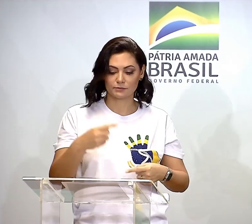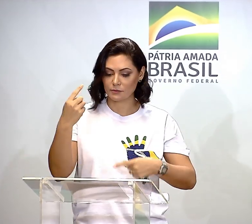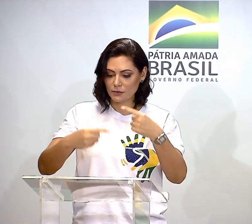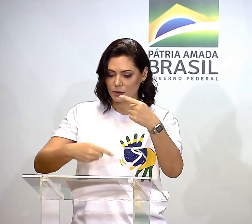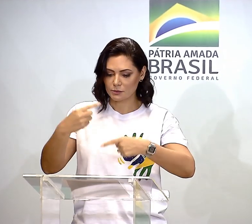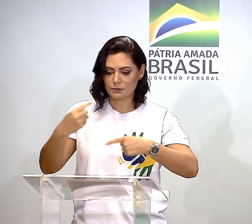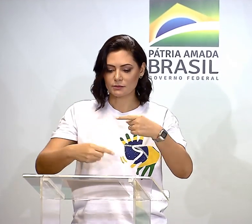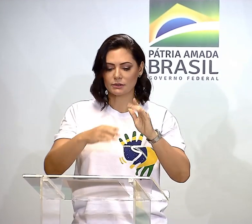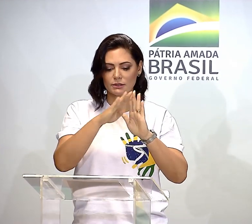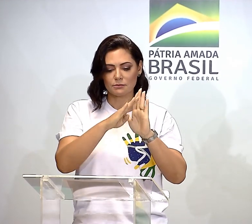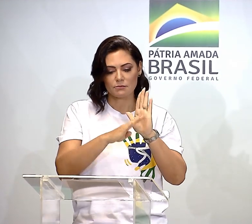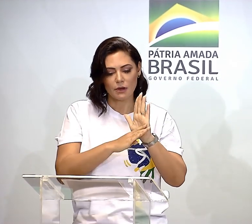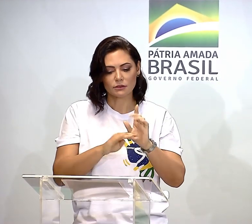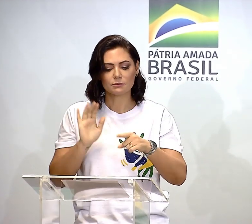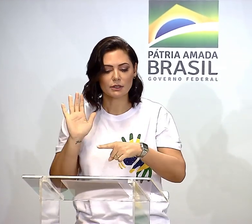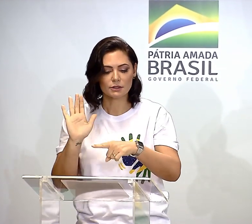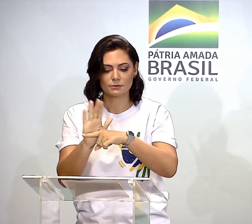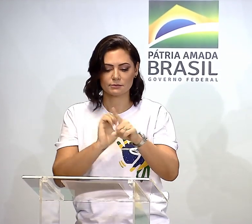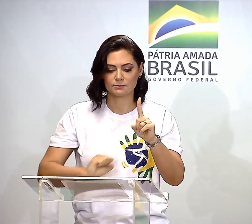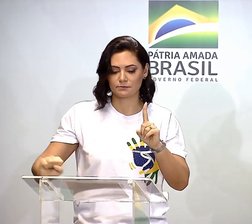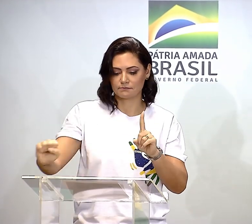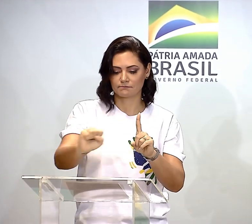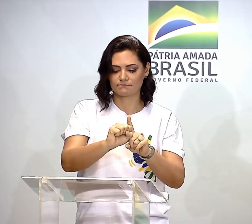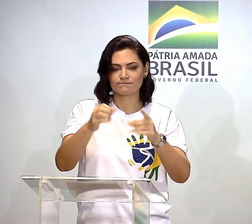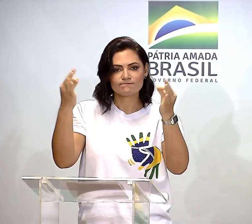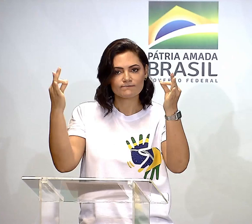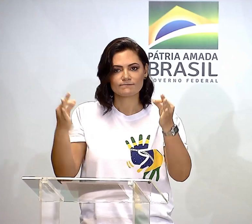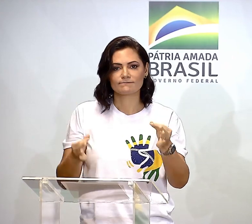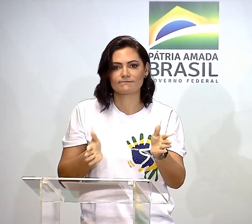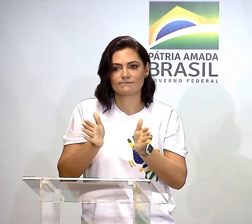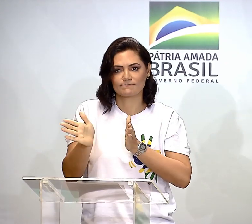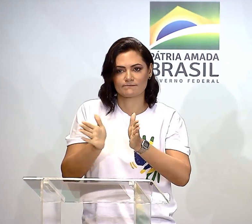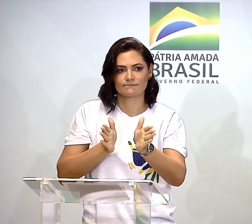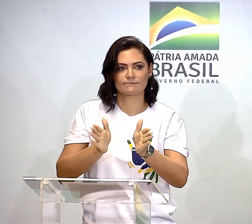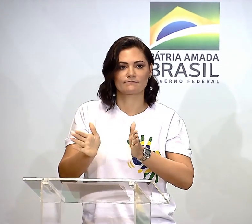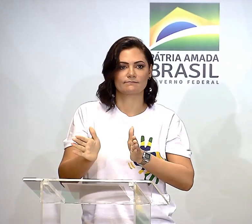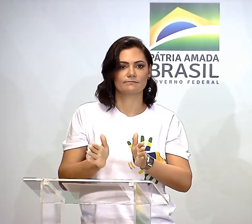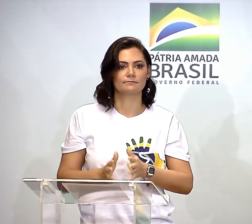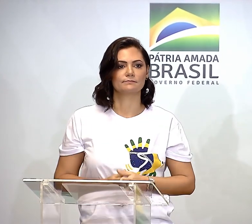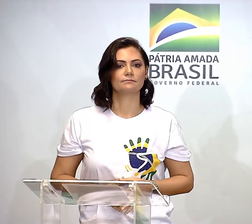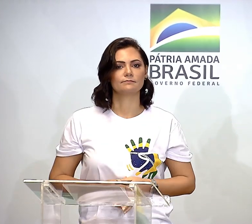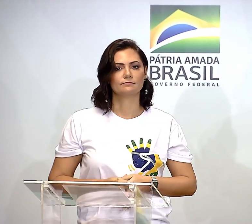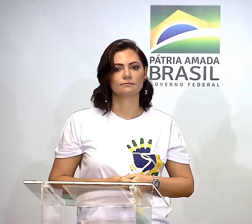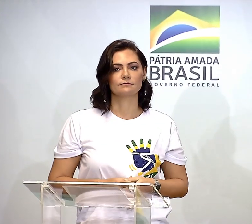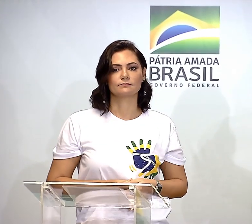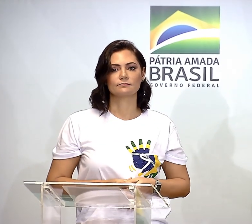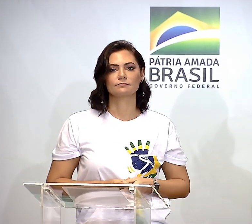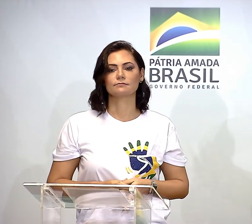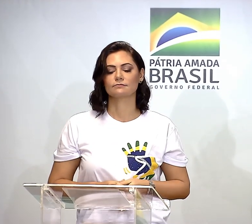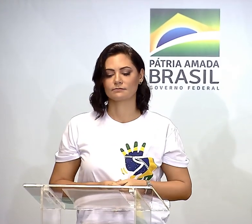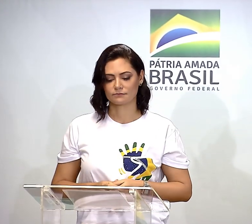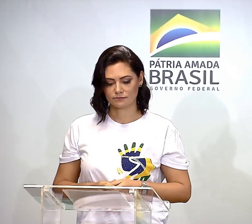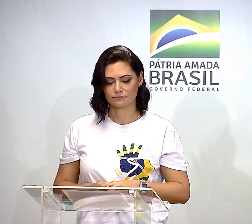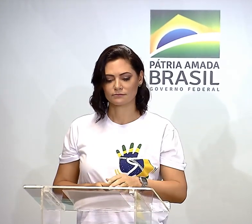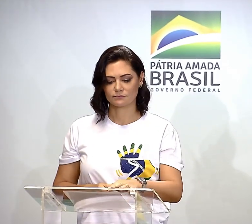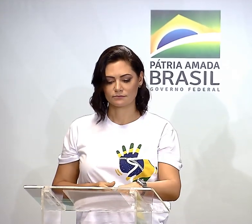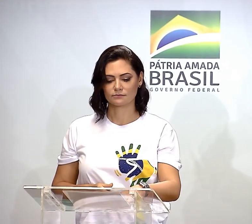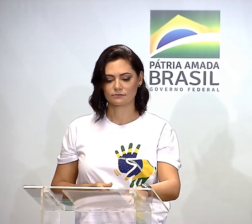mais justa e igualitária. Desejo que nossas políticas, programas e estratégias sejam voltadas para uma sociedade mais